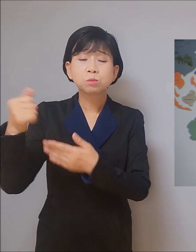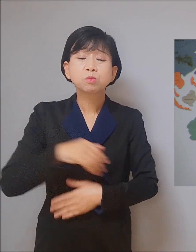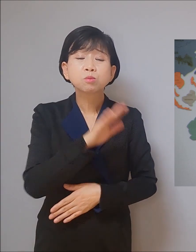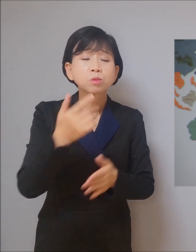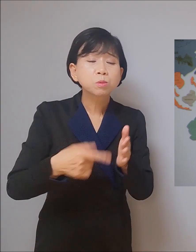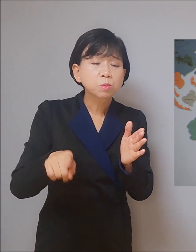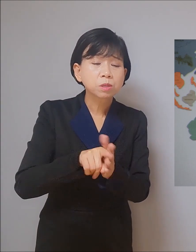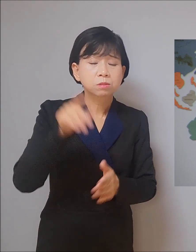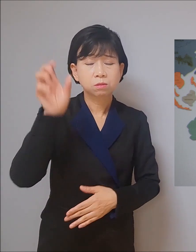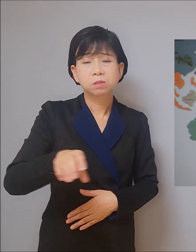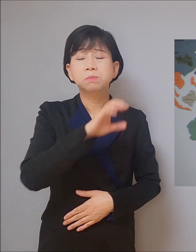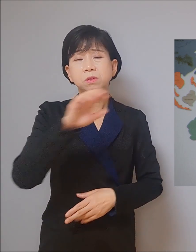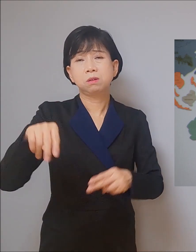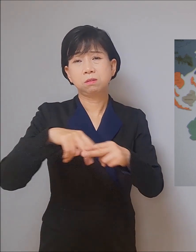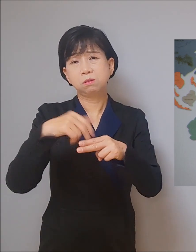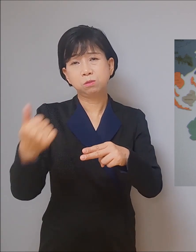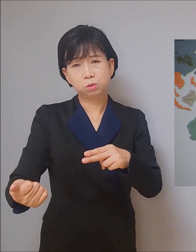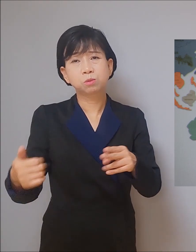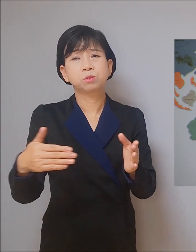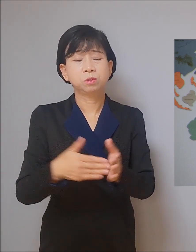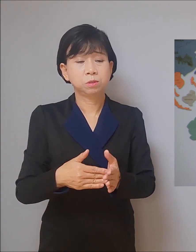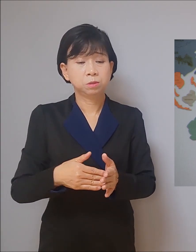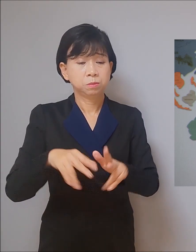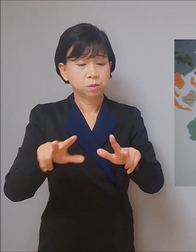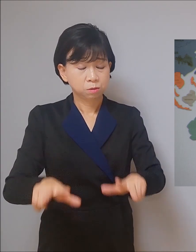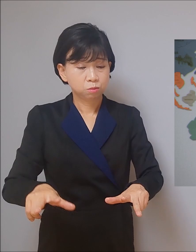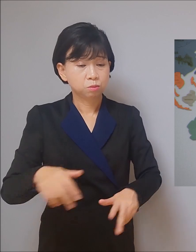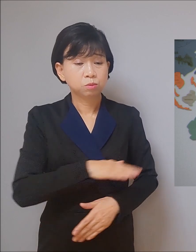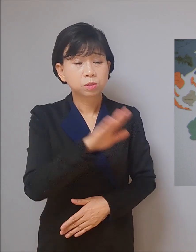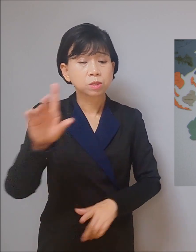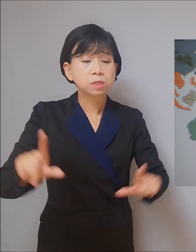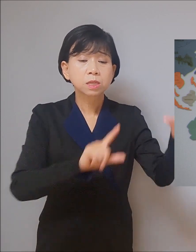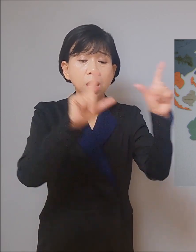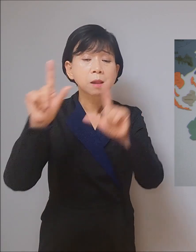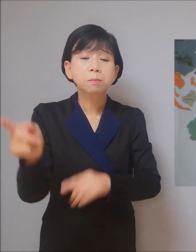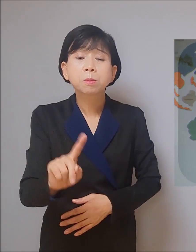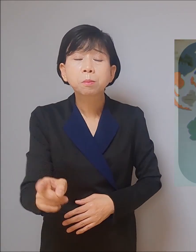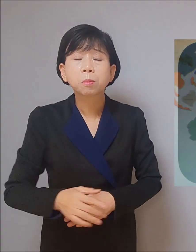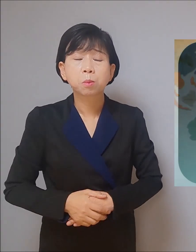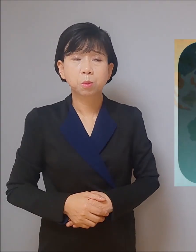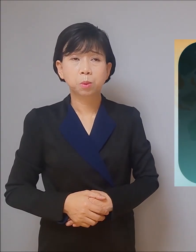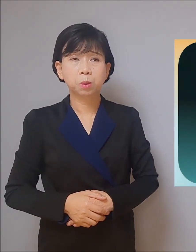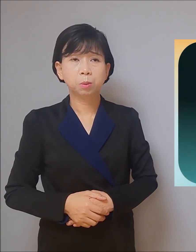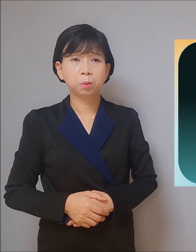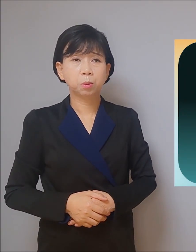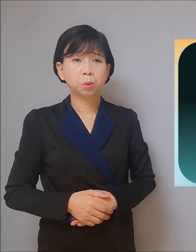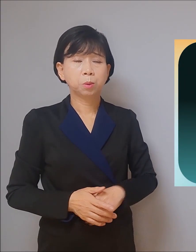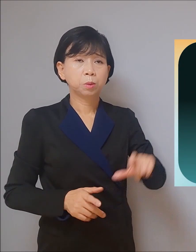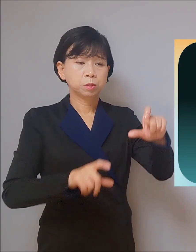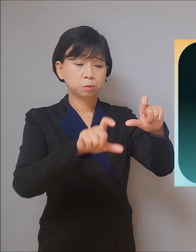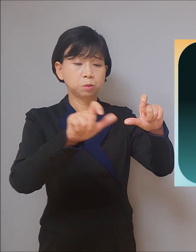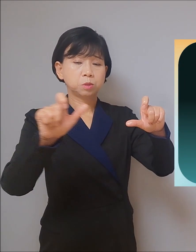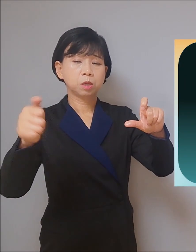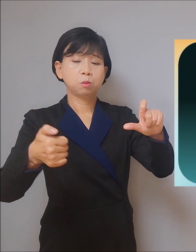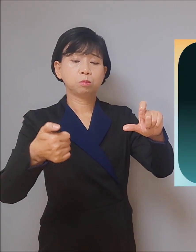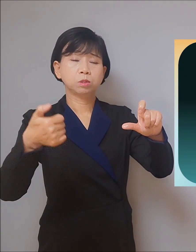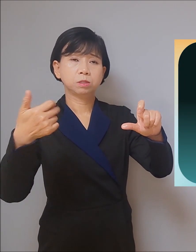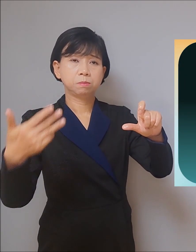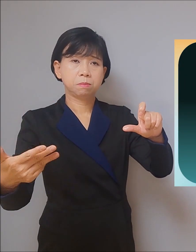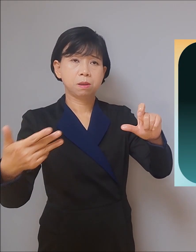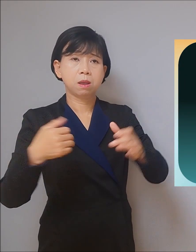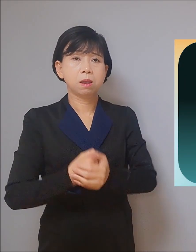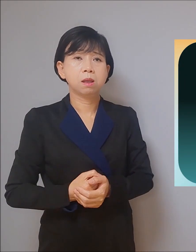지신 줄 믿습니다. 그럼 우리는 오늘을 어떻게 살아야 할까요? 58절 한번 볼까요? 그러므로 내